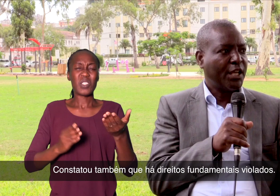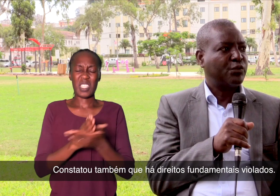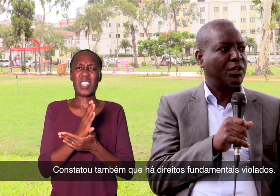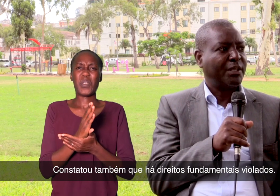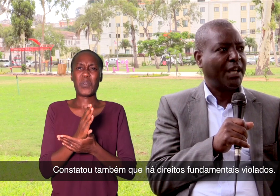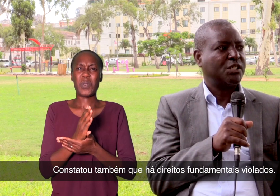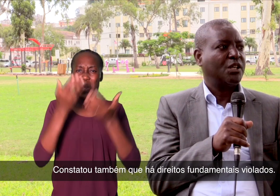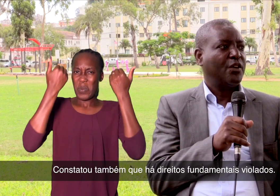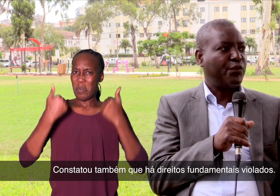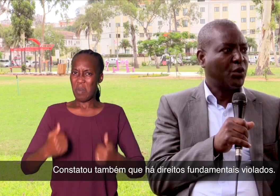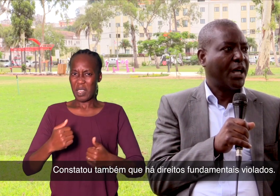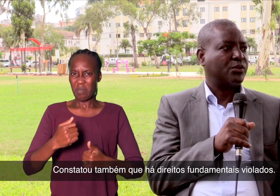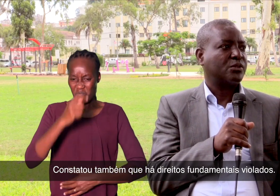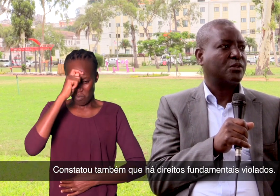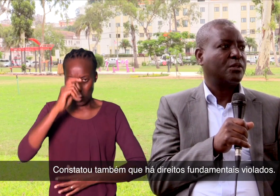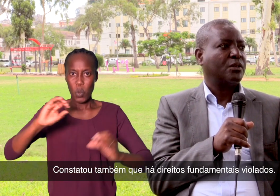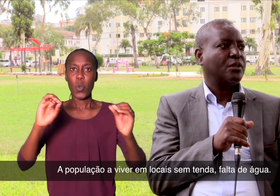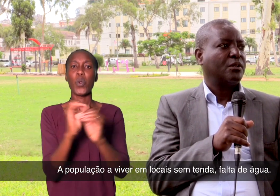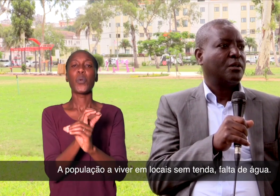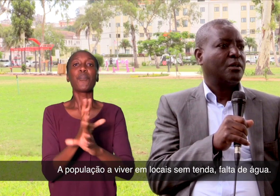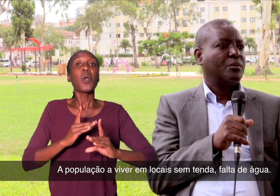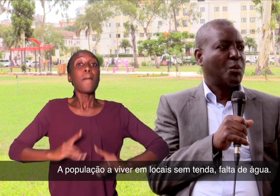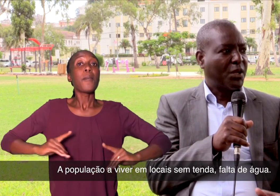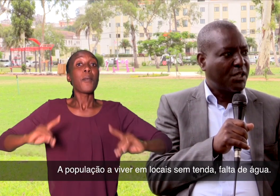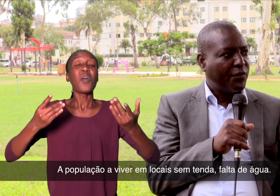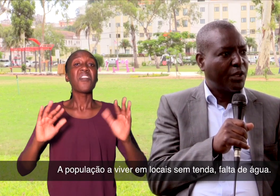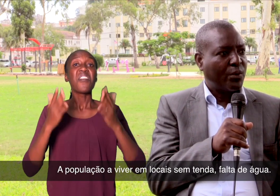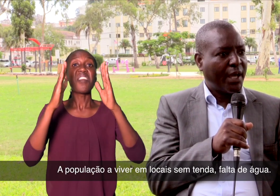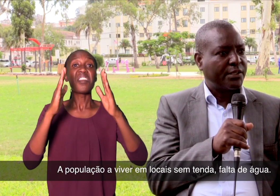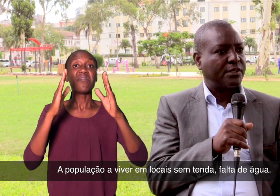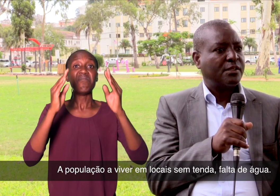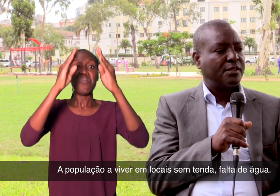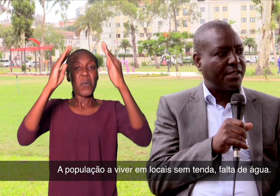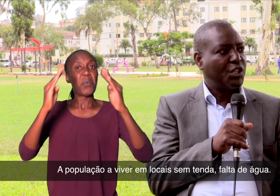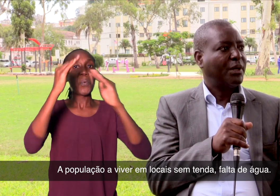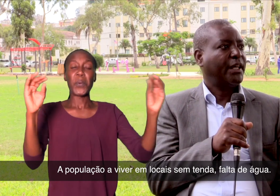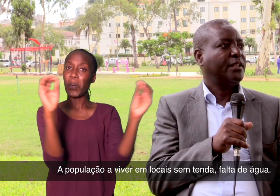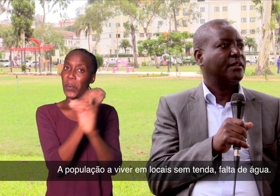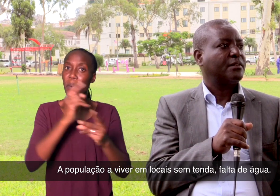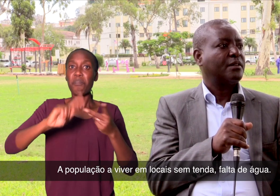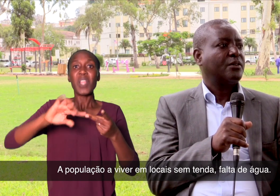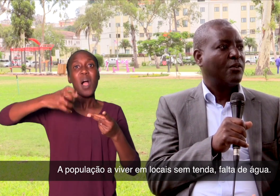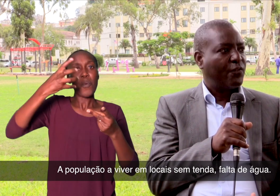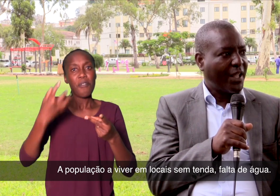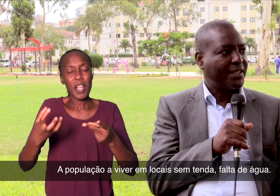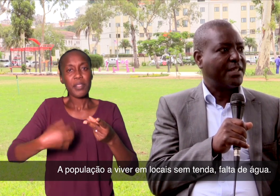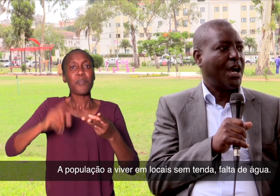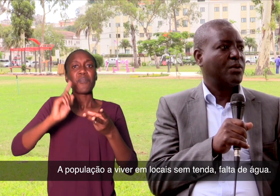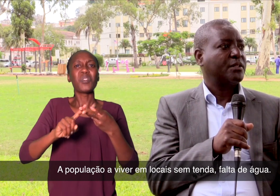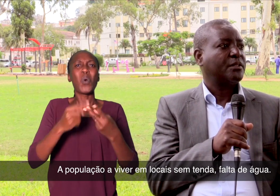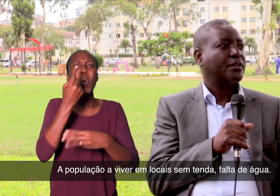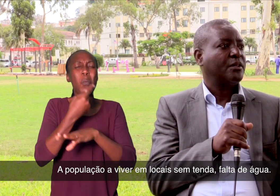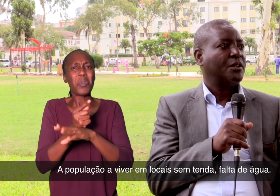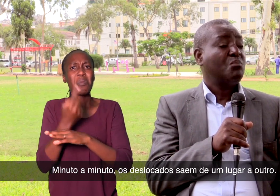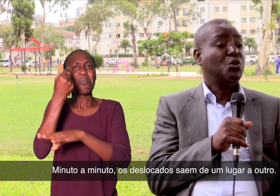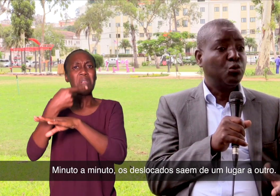direitos fundamentais violados. A população vive em lugares sem nenhuma tenda, falta de